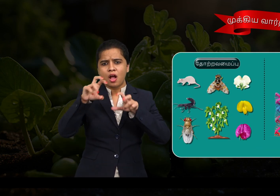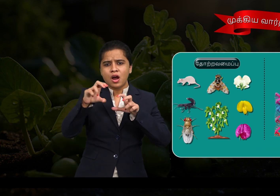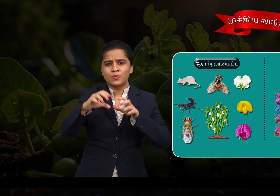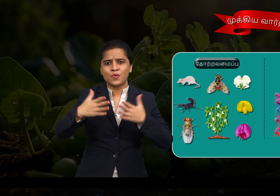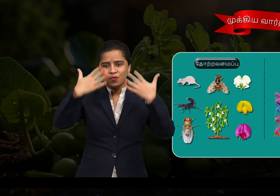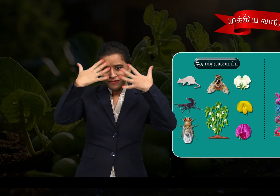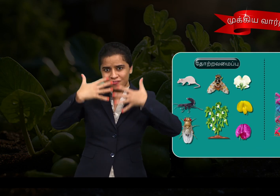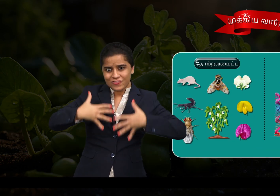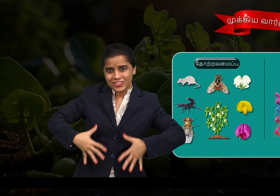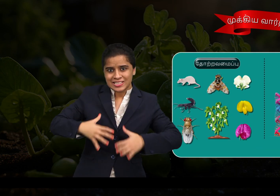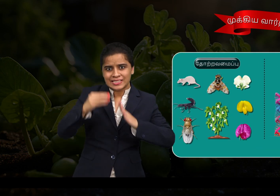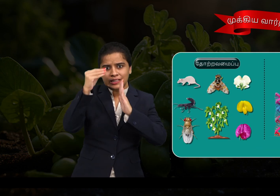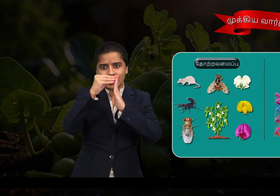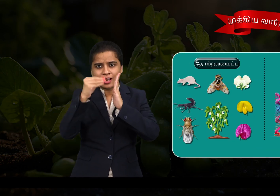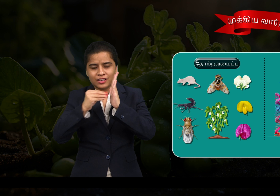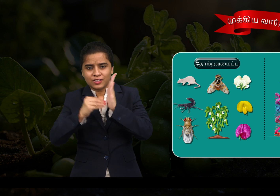தோற்றவமைப்பு,